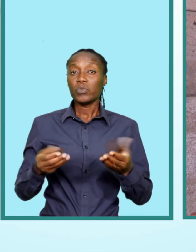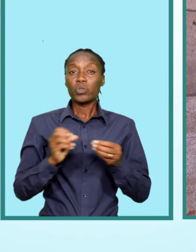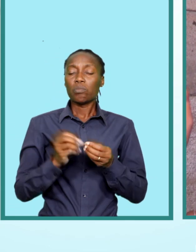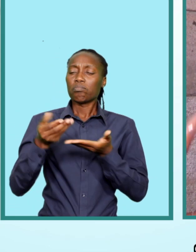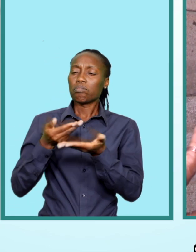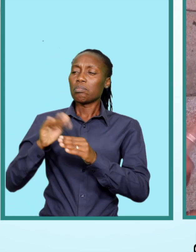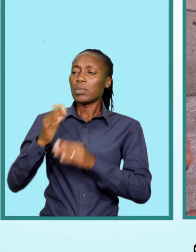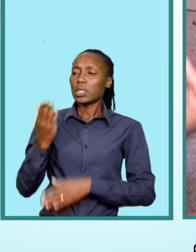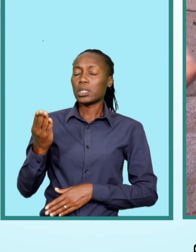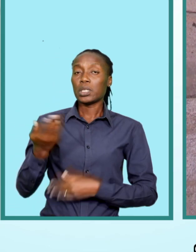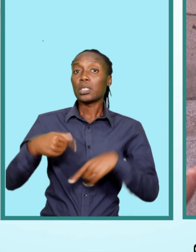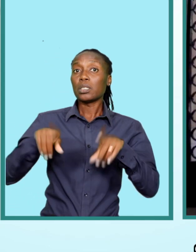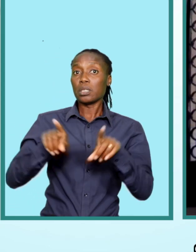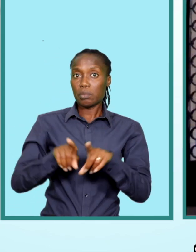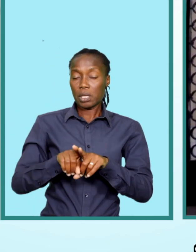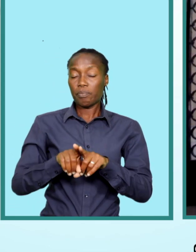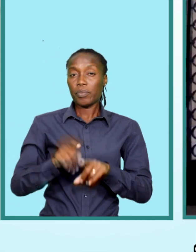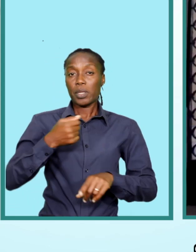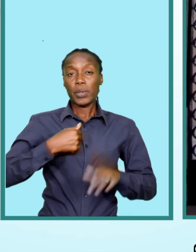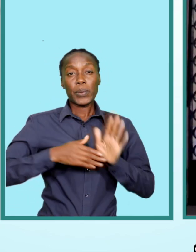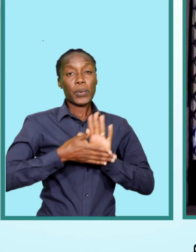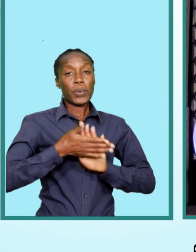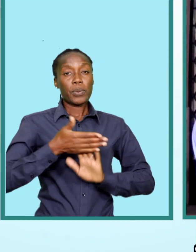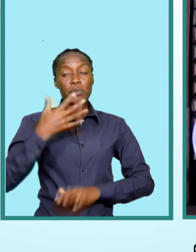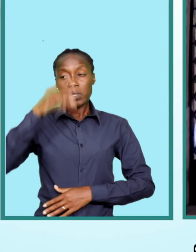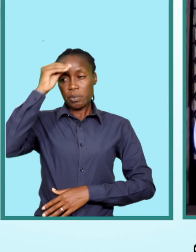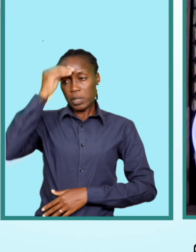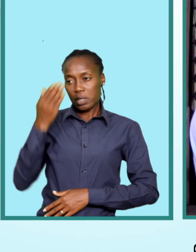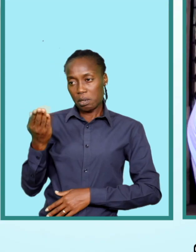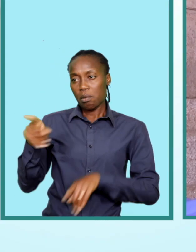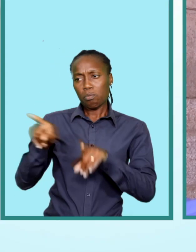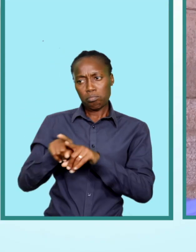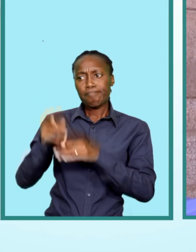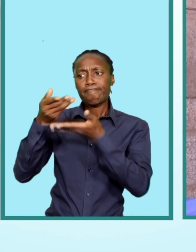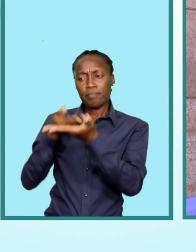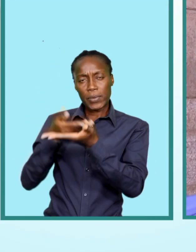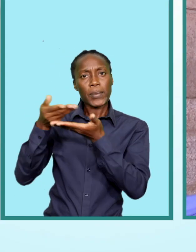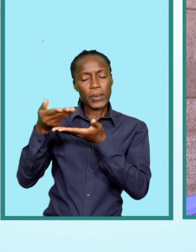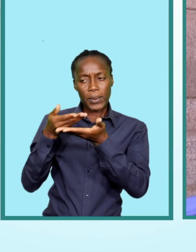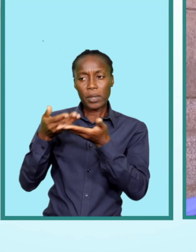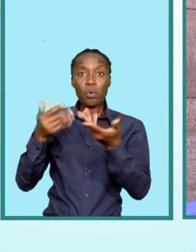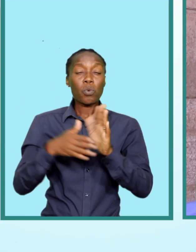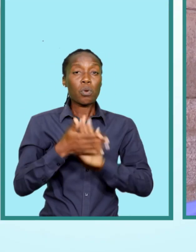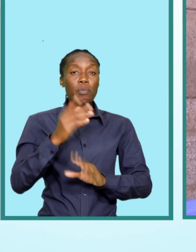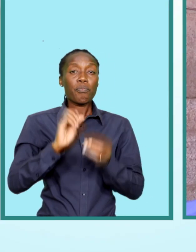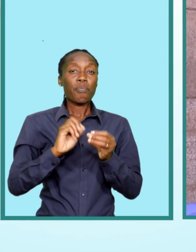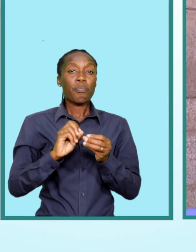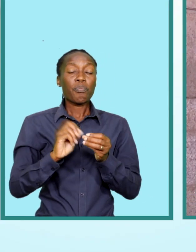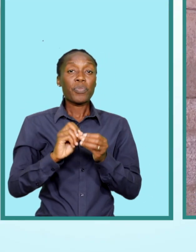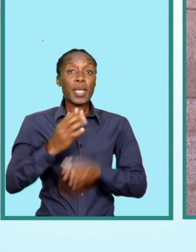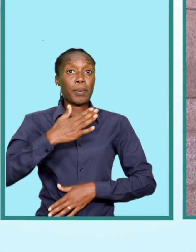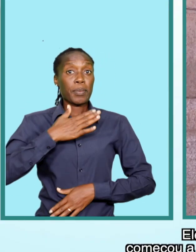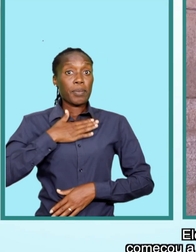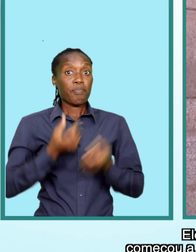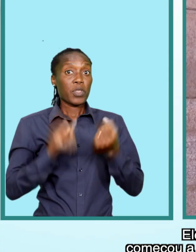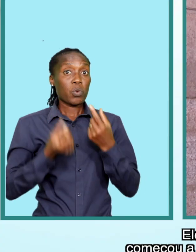terapia com o irmão, passou a compreendê-lo melhor e a olhar para ele de outra forma. Eu tentei entender mais a ele, conversar mais com